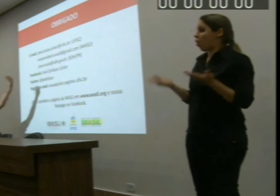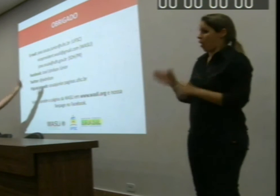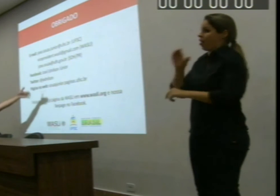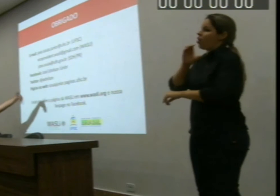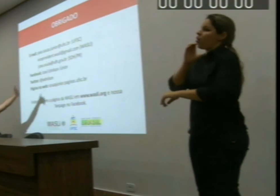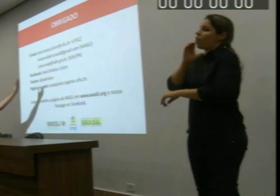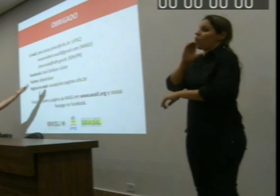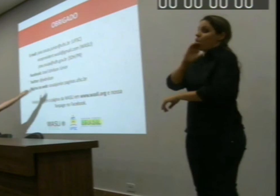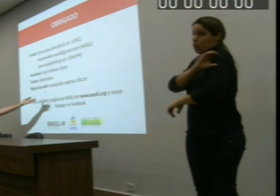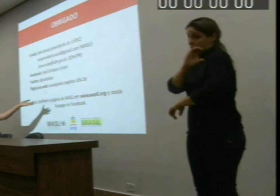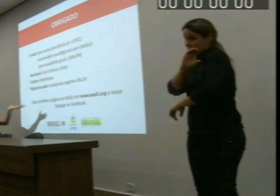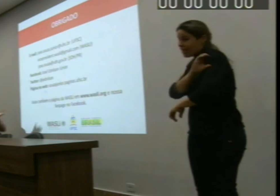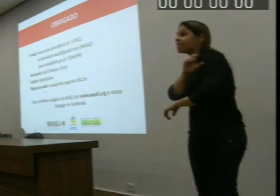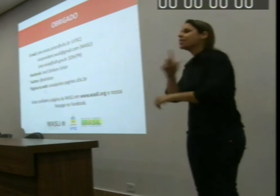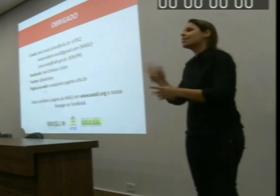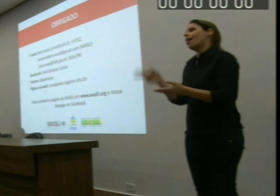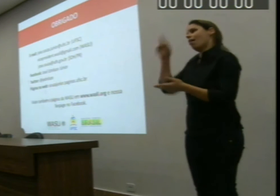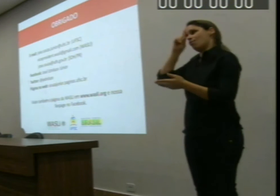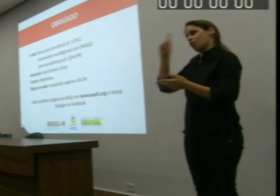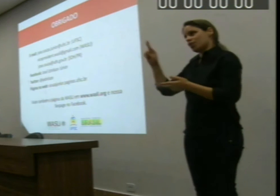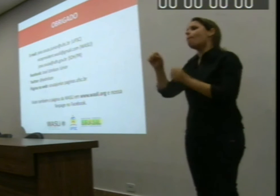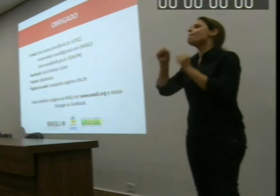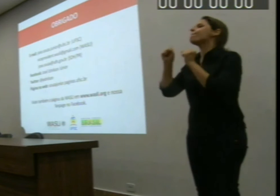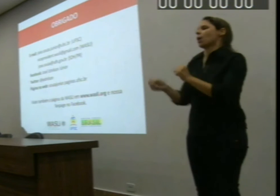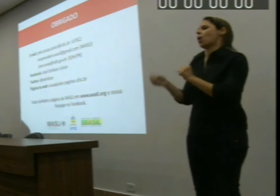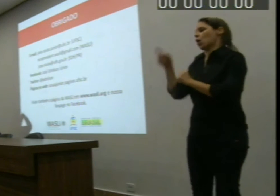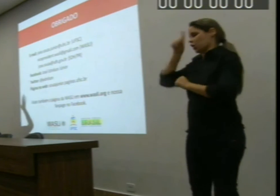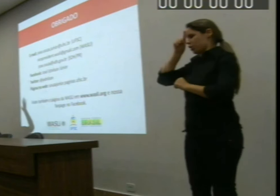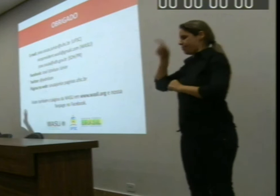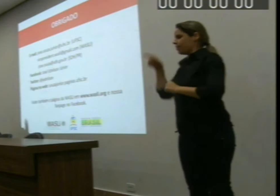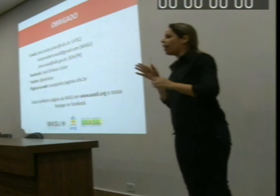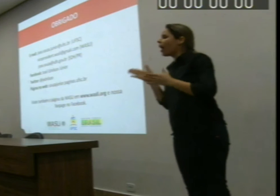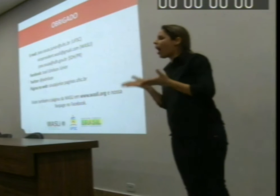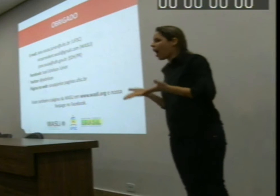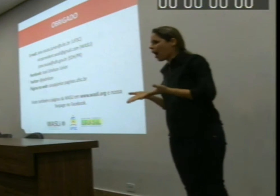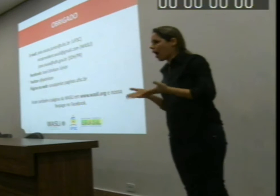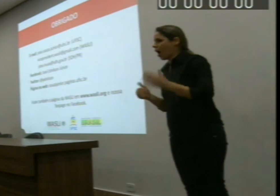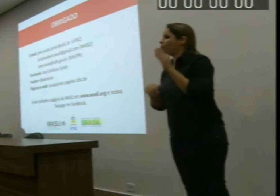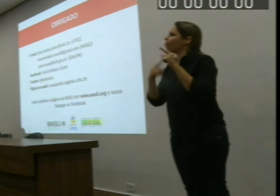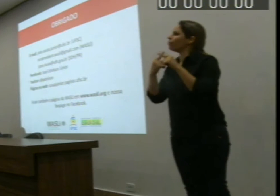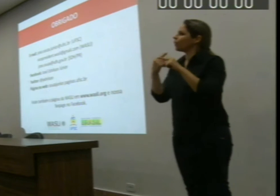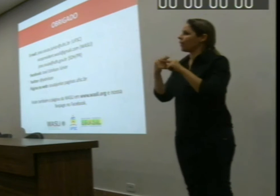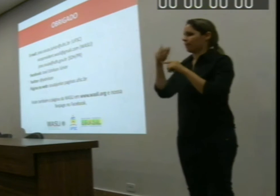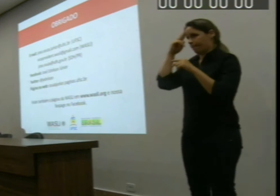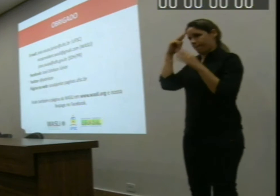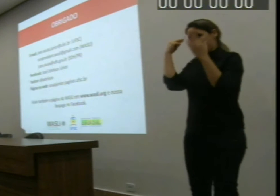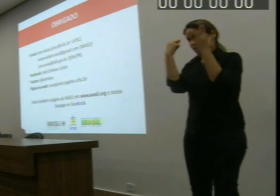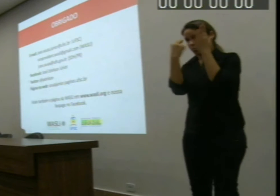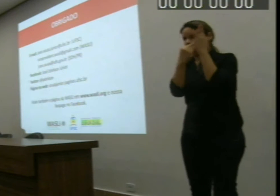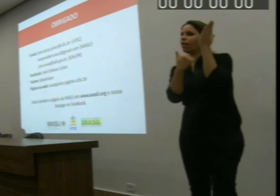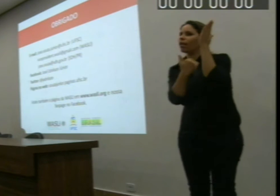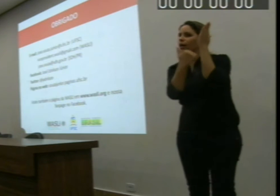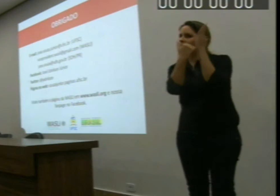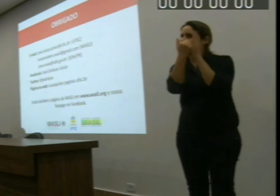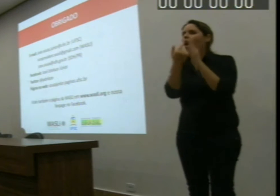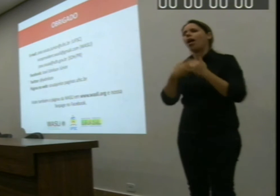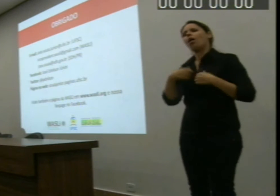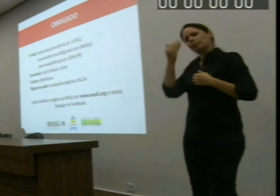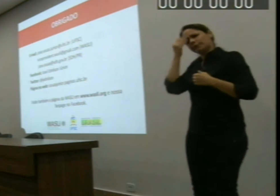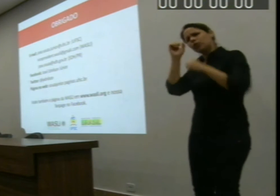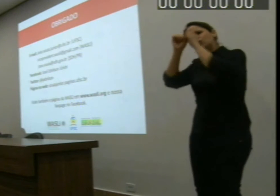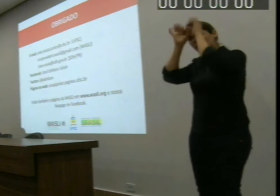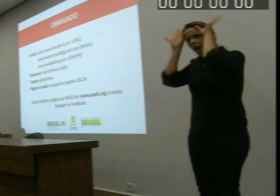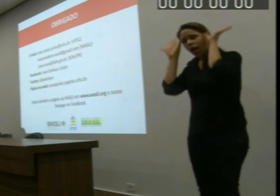e superiormente a direção ou e depois o nesp enfim aí vai indo A Hierarquia toda então eu entendi a sua pergunta eu acredito que você